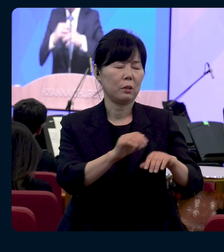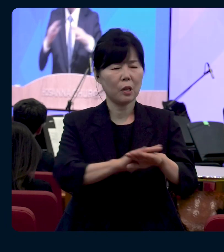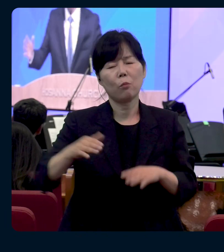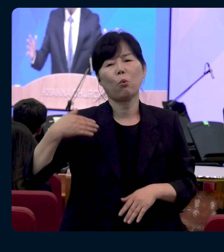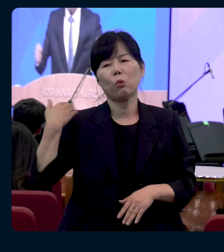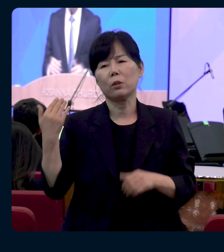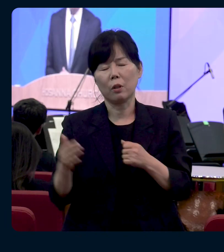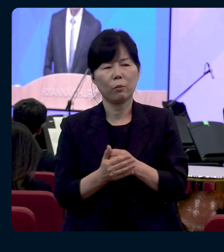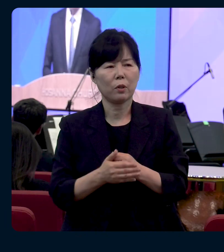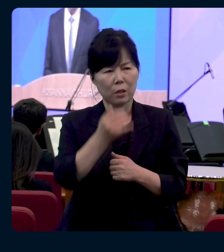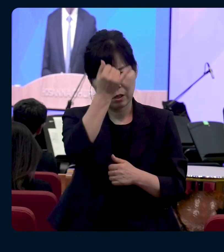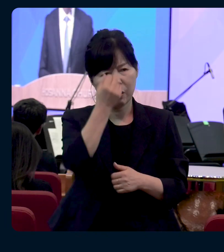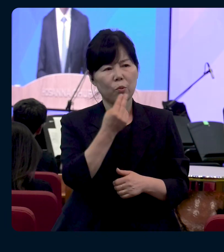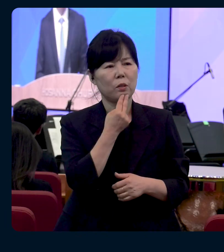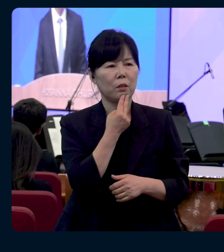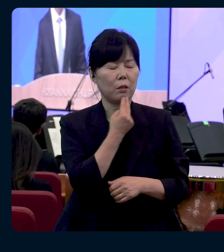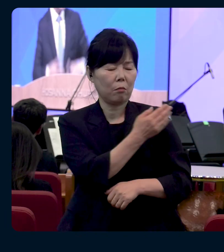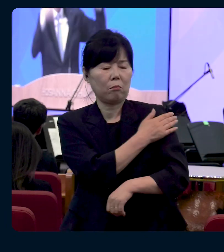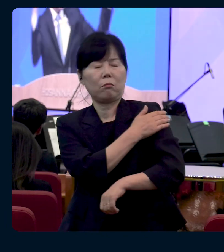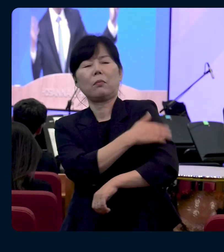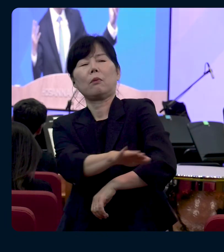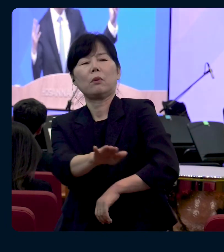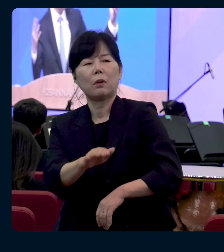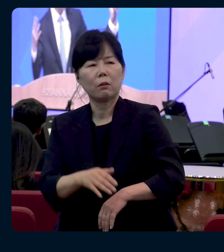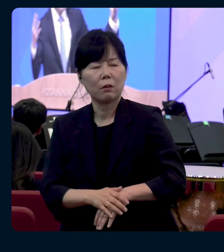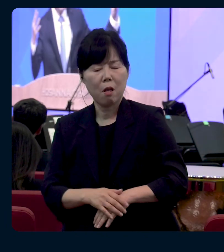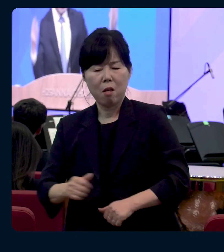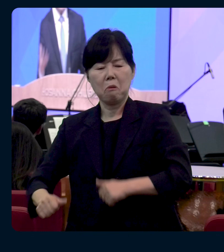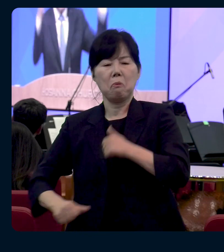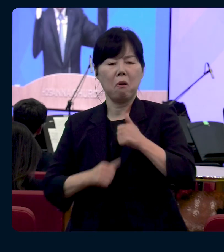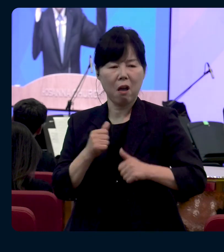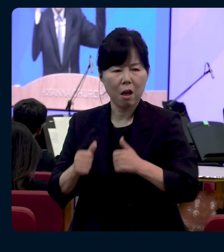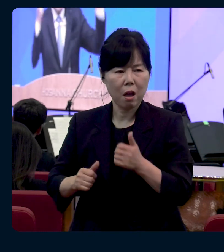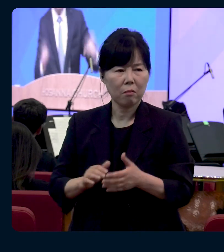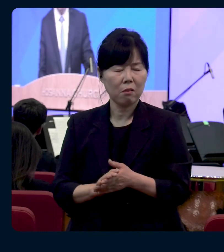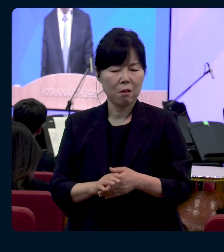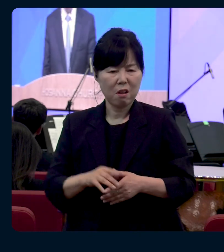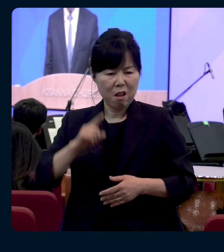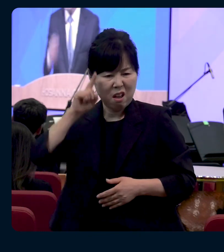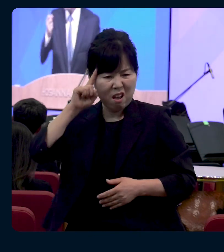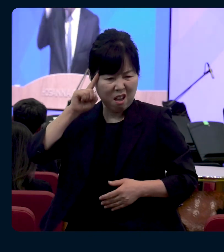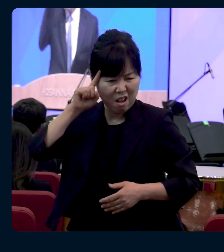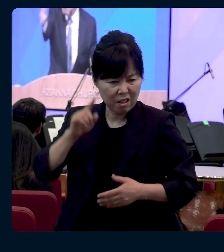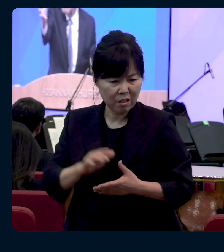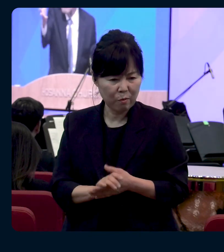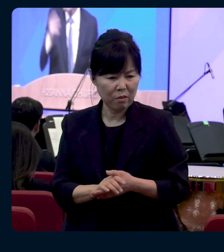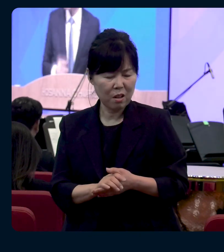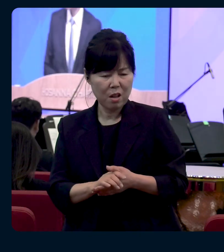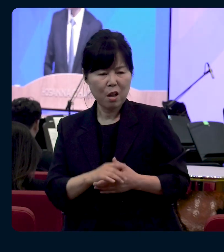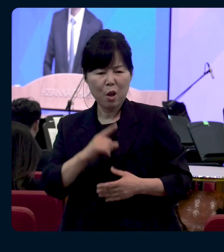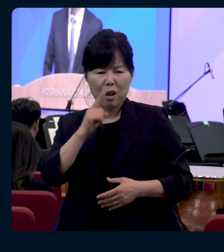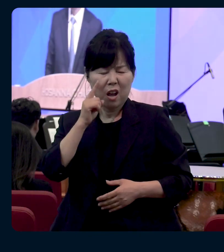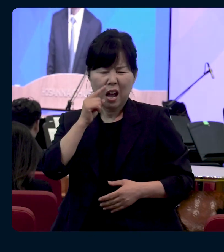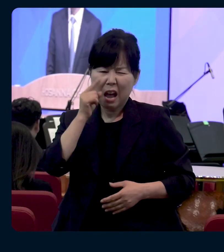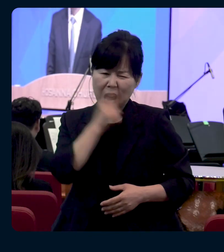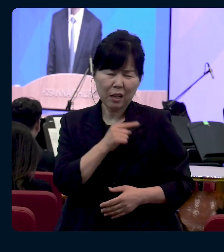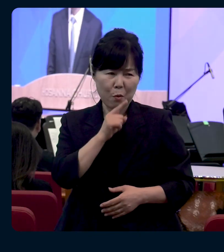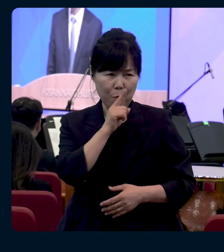그러니까 방치하고, 자기 화나고, 자기 정말 성질 난다고 못된 말 퍼붓고